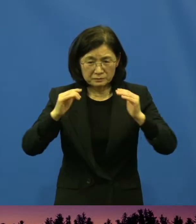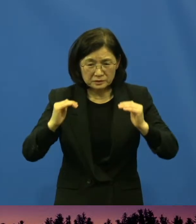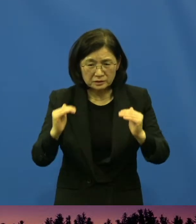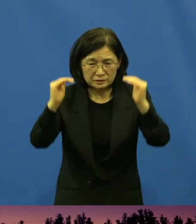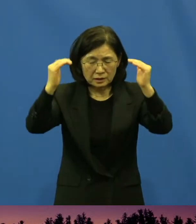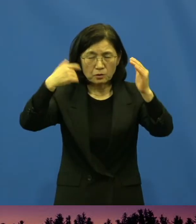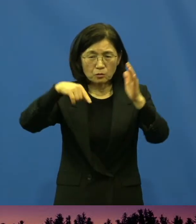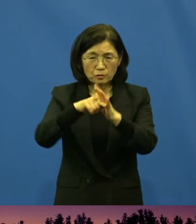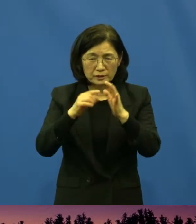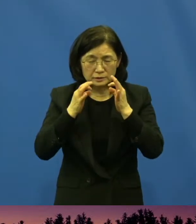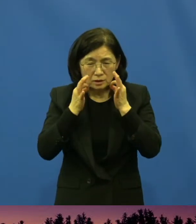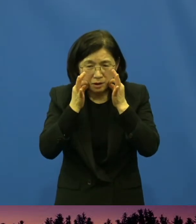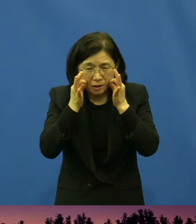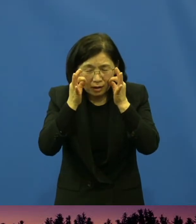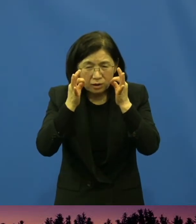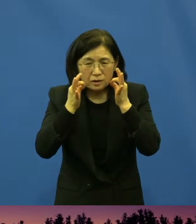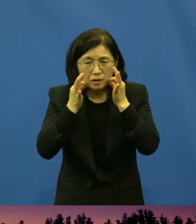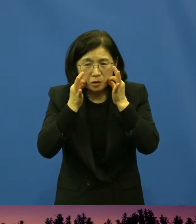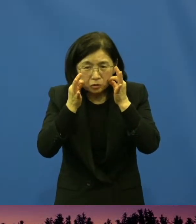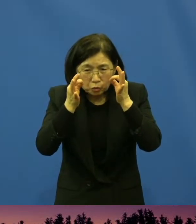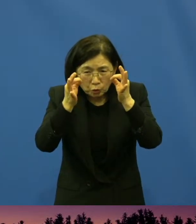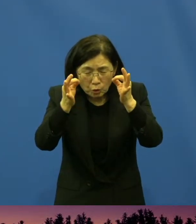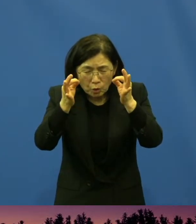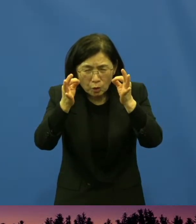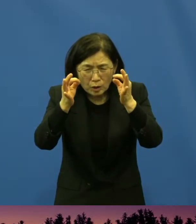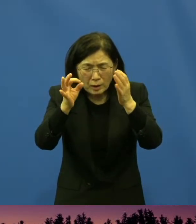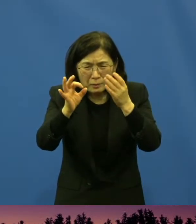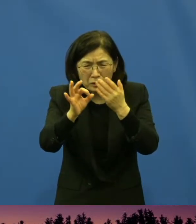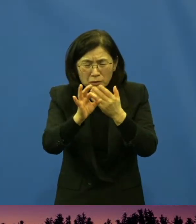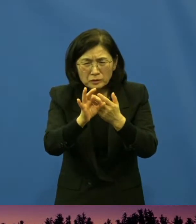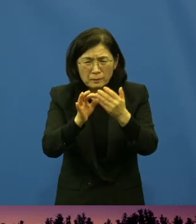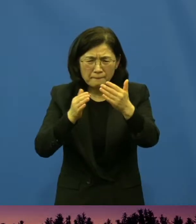노력한 만큼 안 된다는 걸 경험해야 하다.